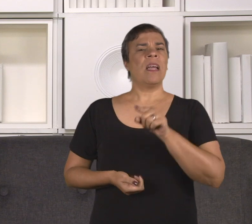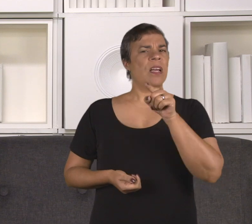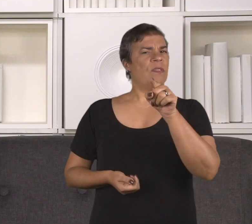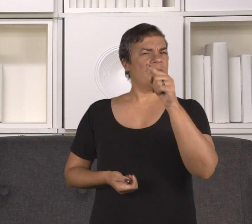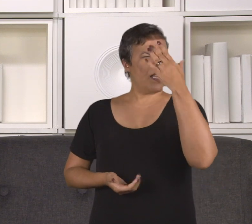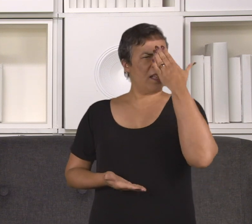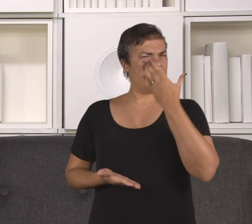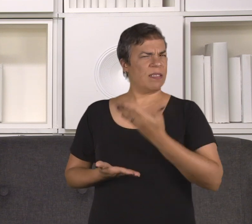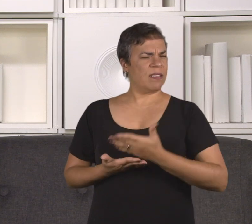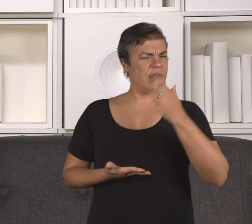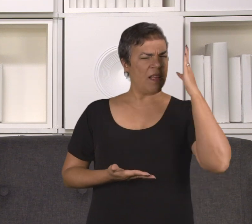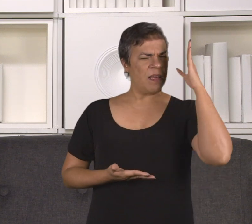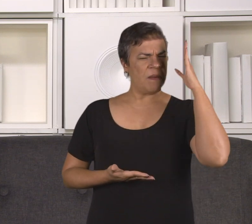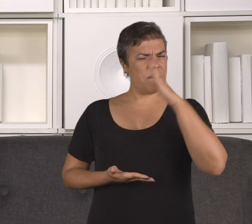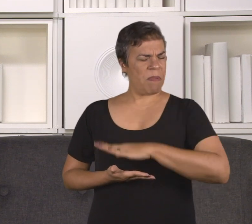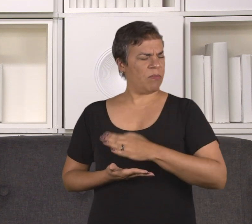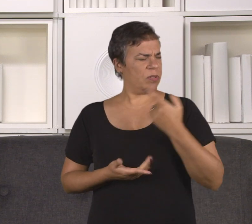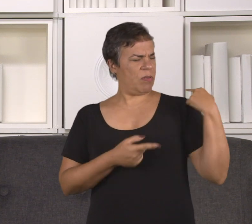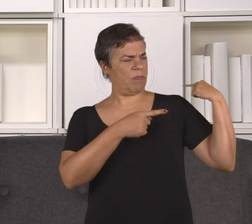acredita em maldição?